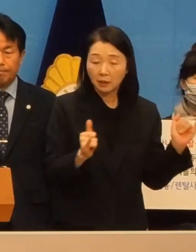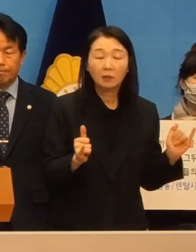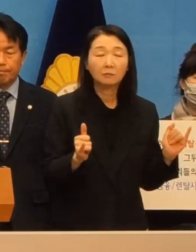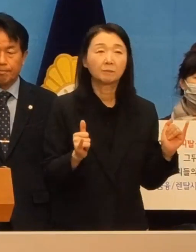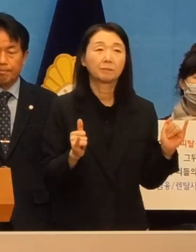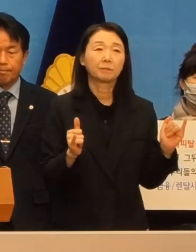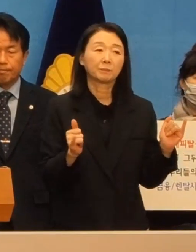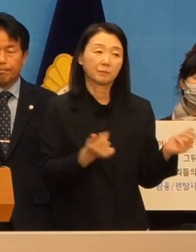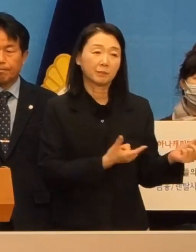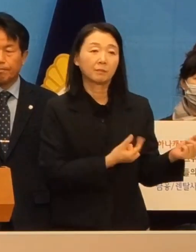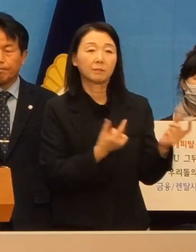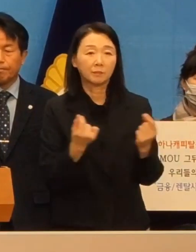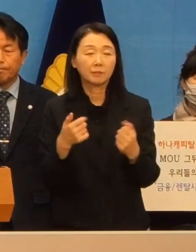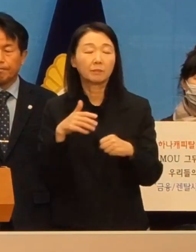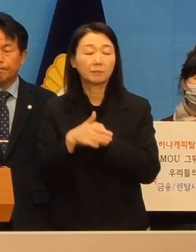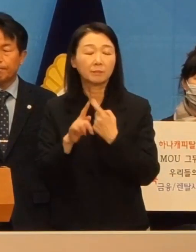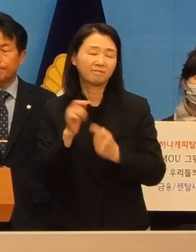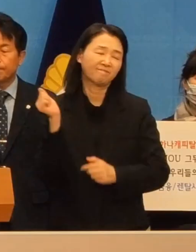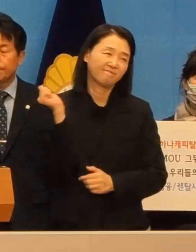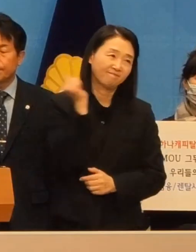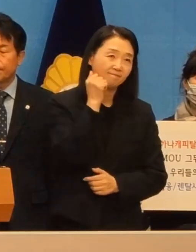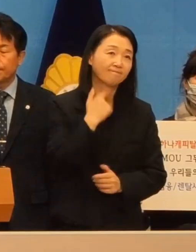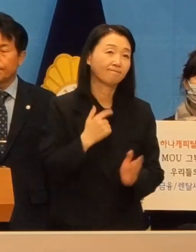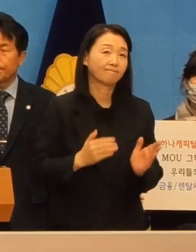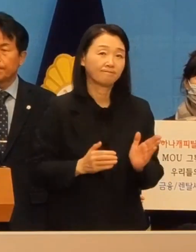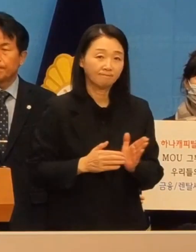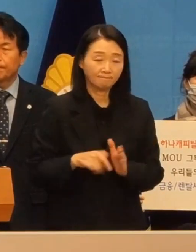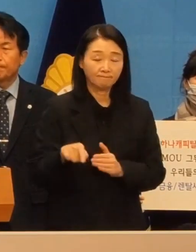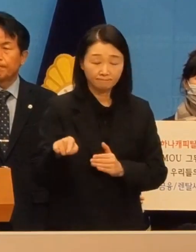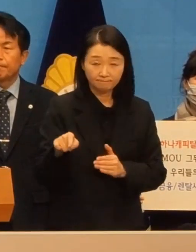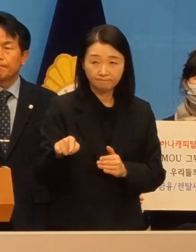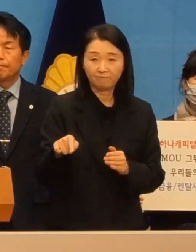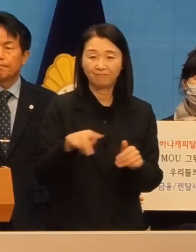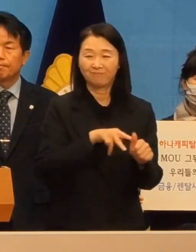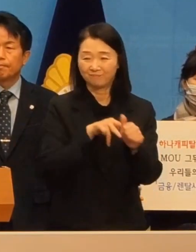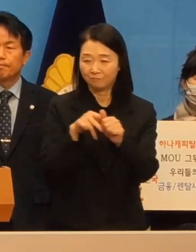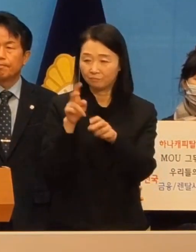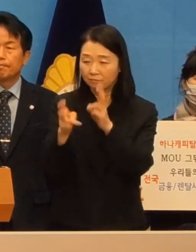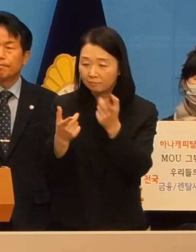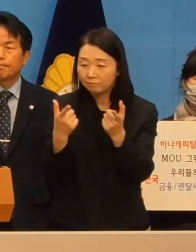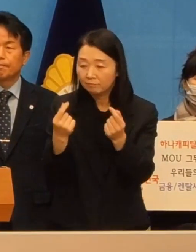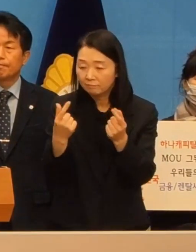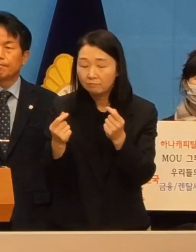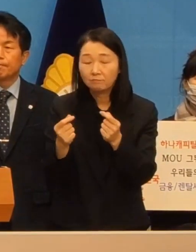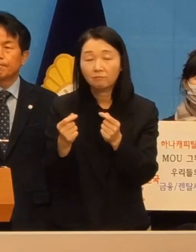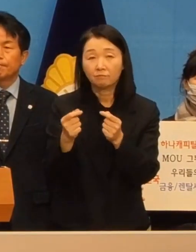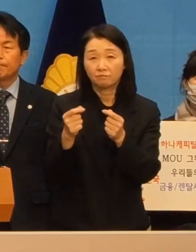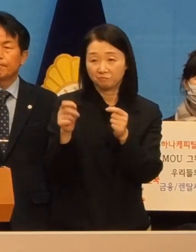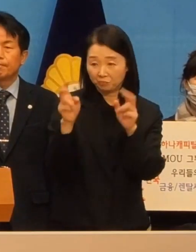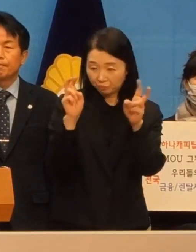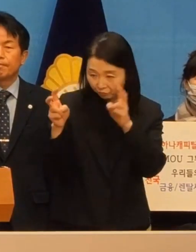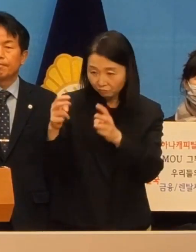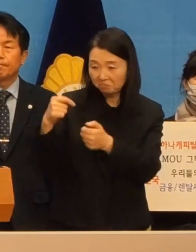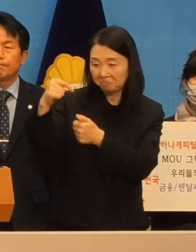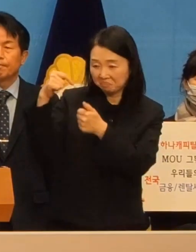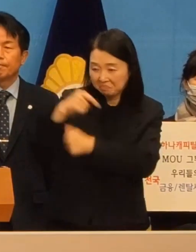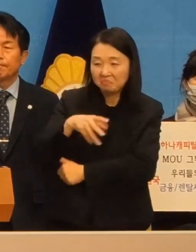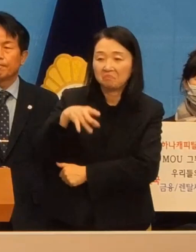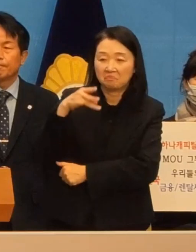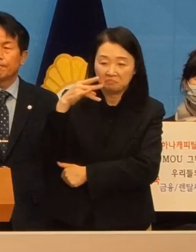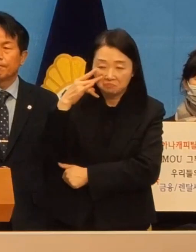하나같이 비슷한 방식으로 당하였습니다. 유통사의 정부 사업이란 말에 속아 유통사 지시대로 네라고 답한